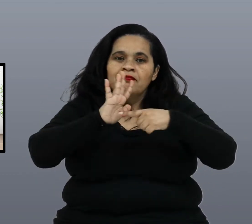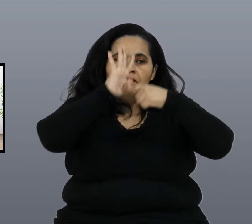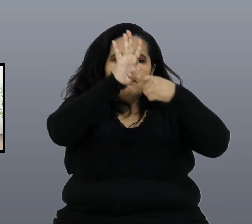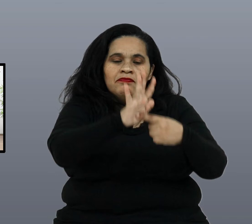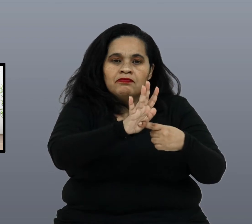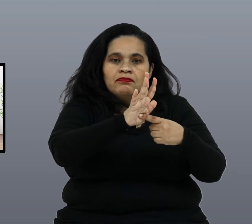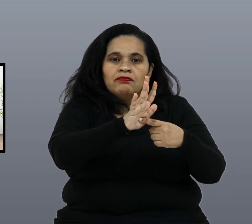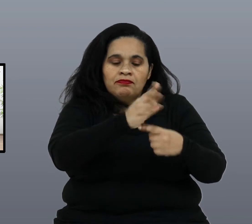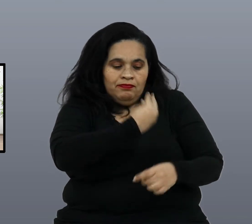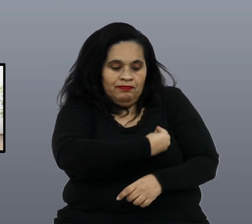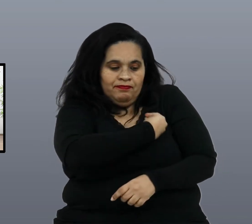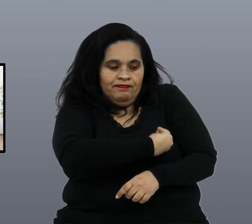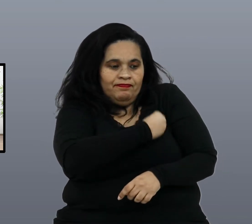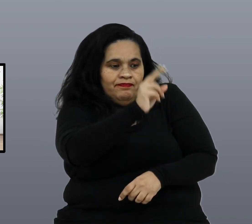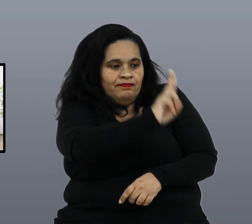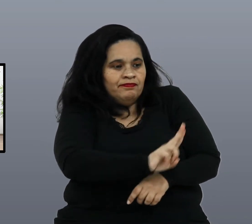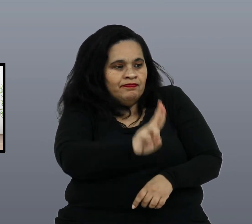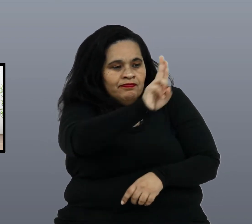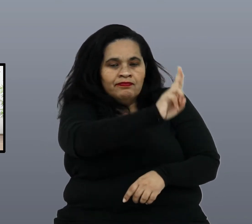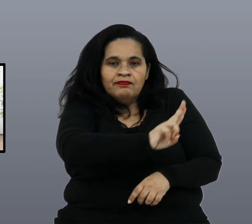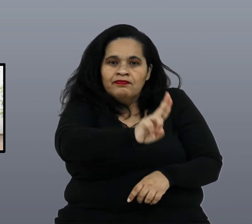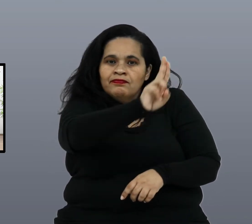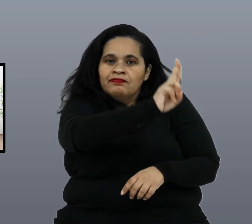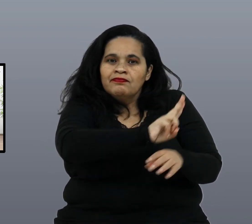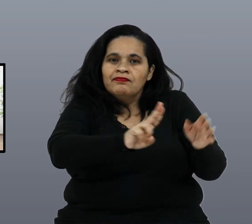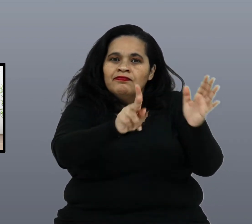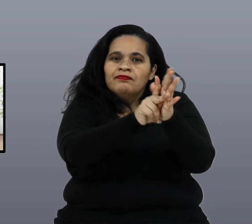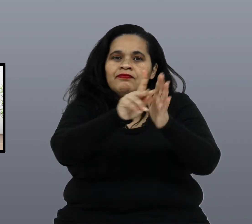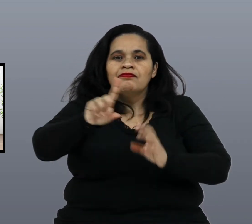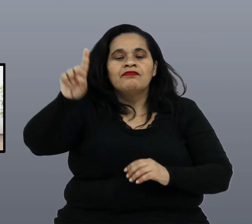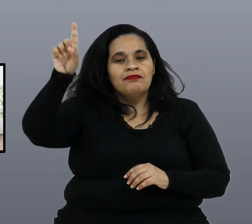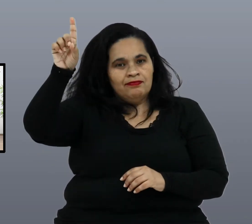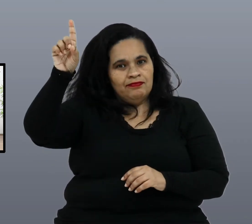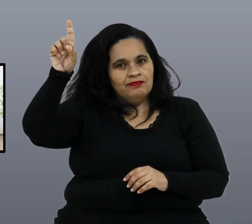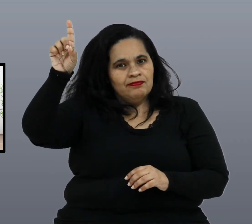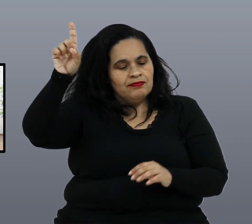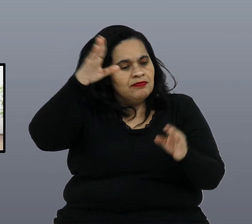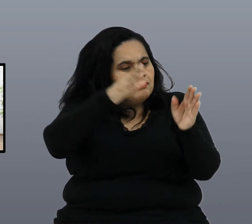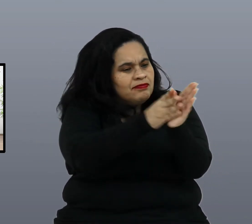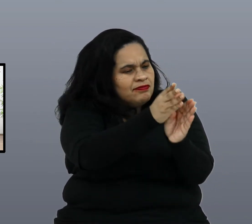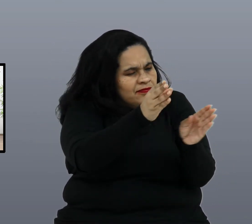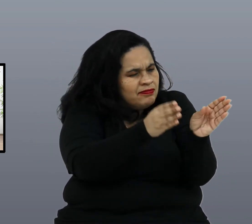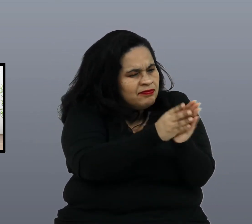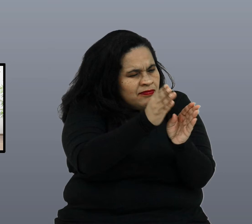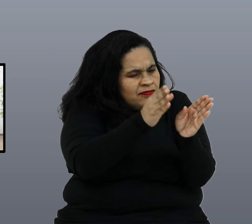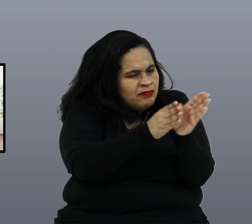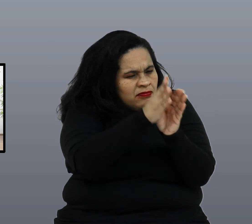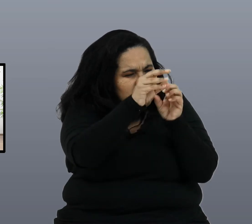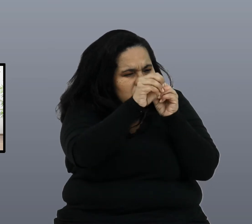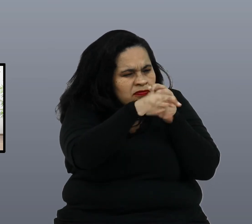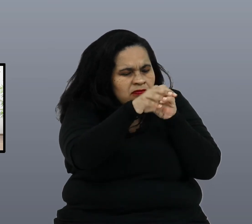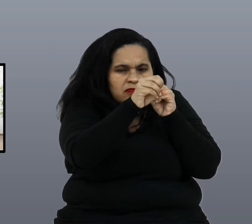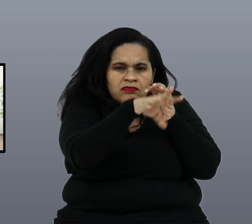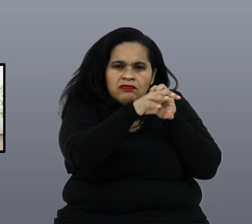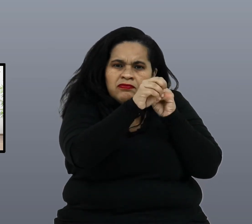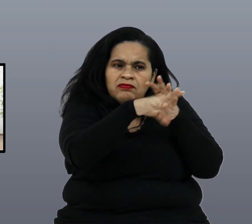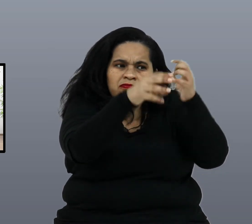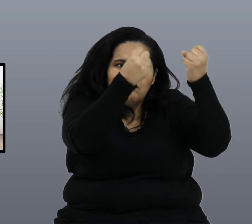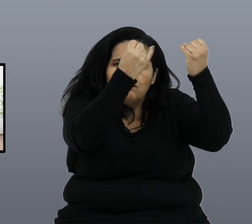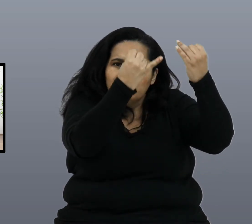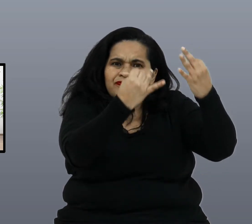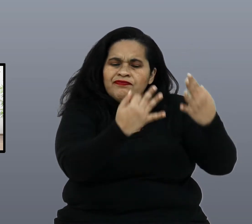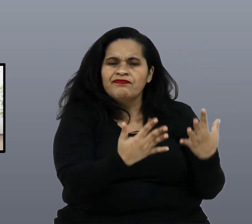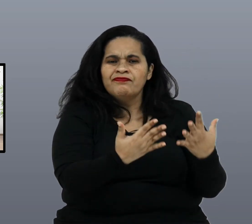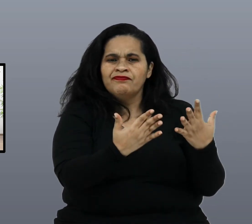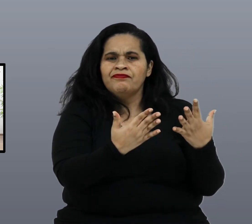usado por Deus para orientar esse povo e para trazer um norte para essa gente. E